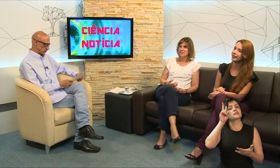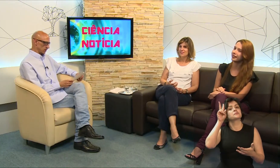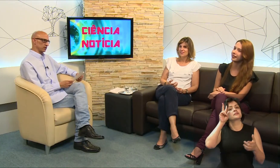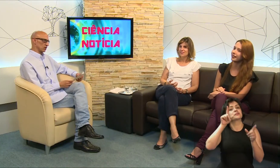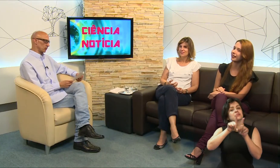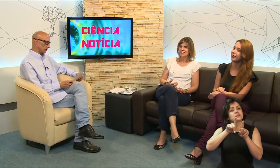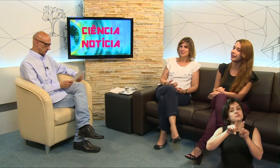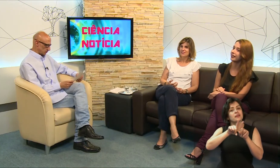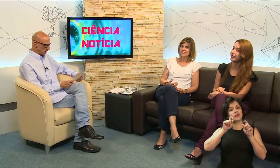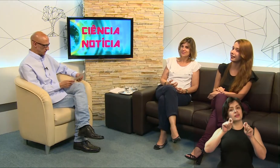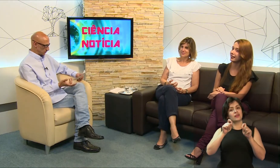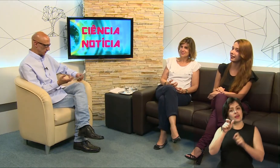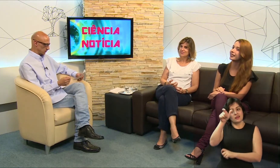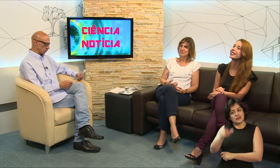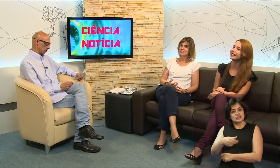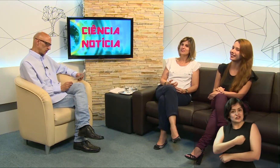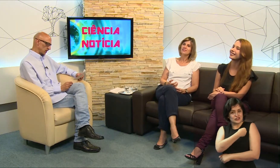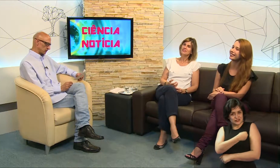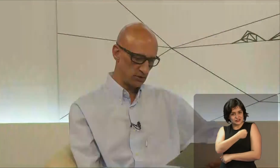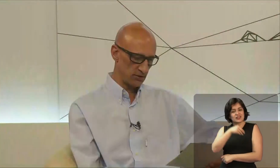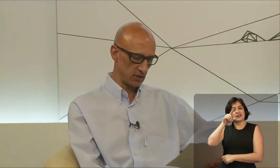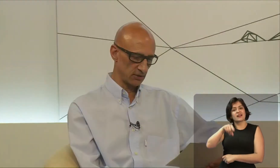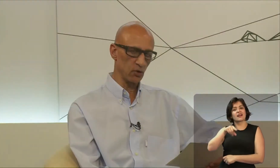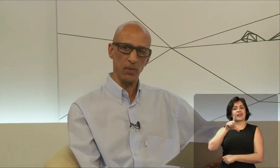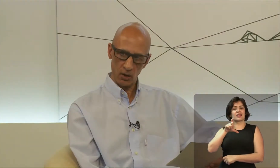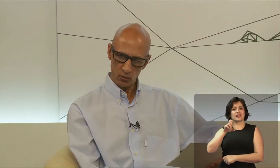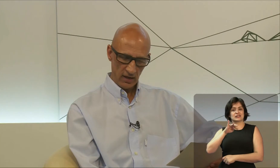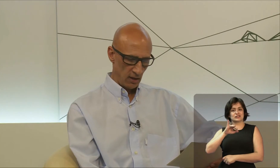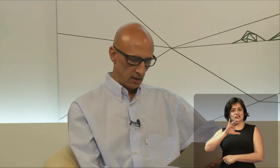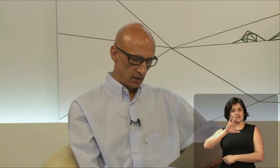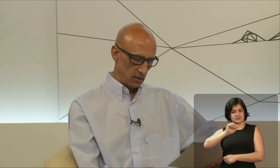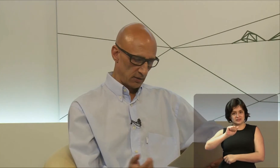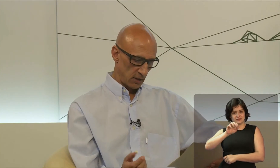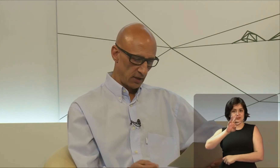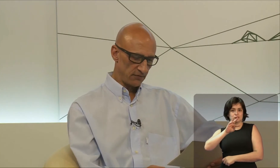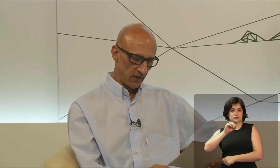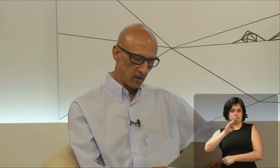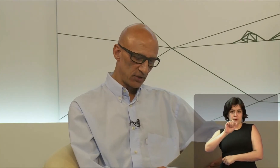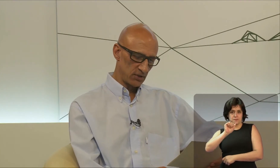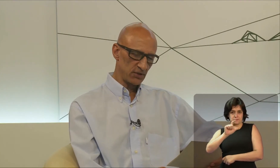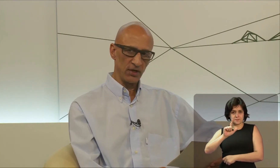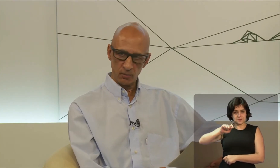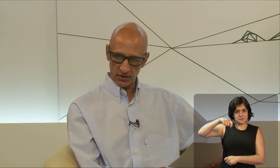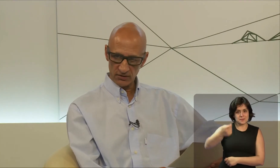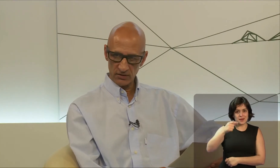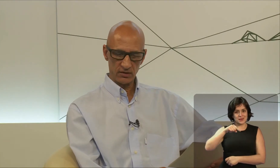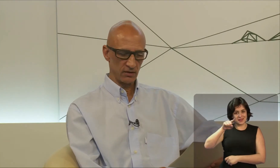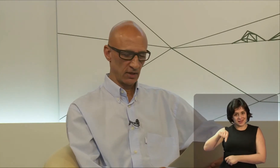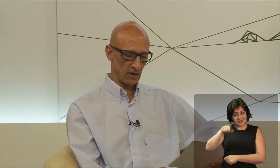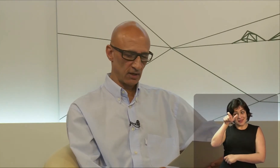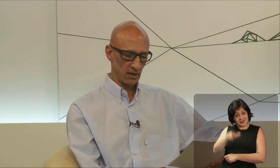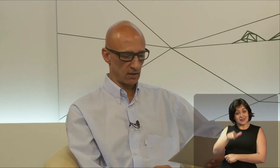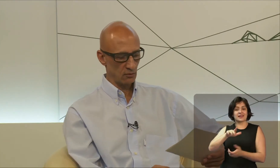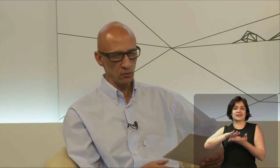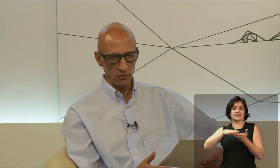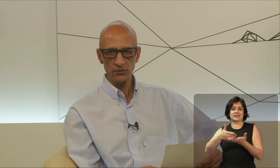aqui também, participando do programa, a Letícia Tobal, e ela é intérprete de Libras, do curso de